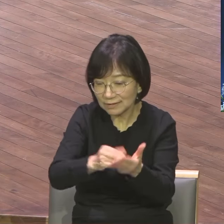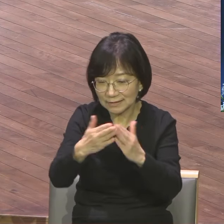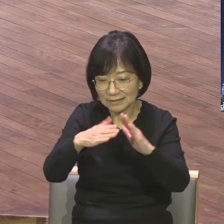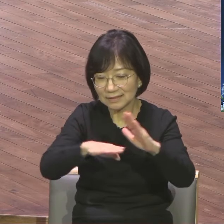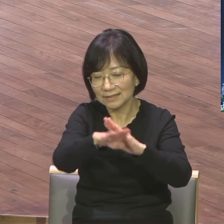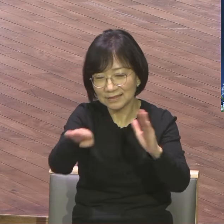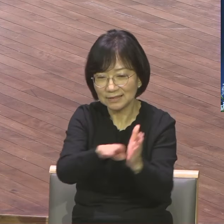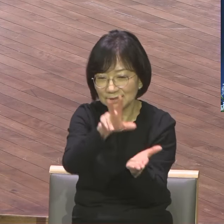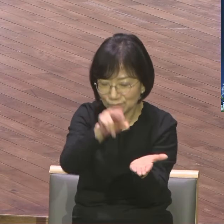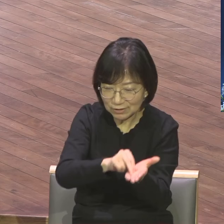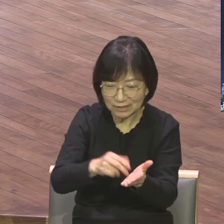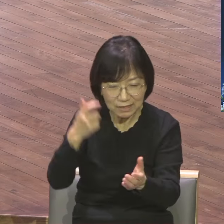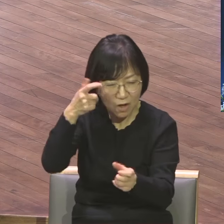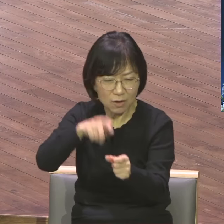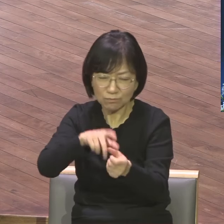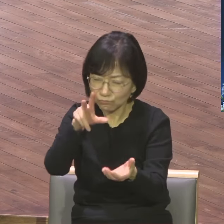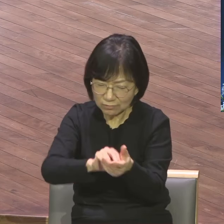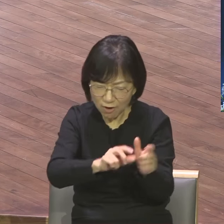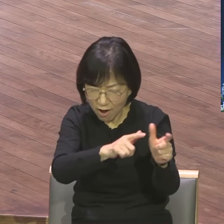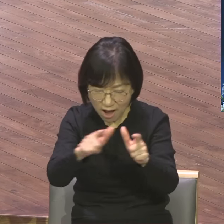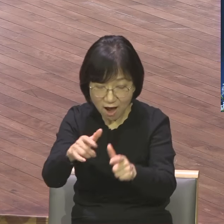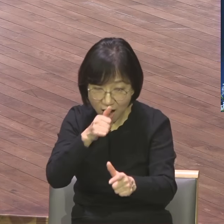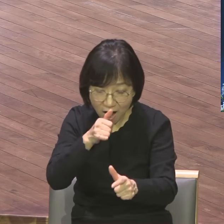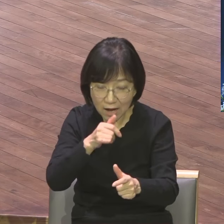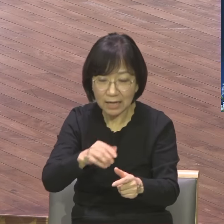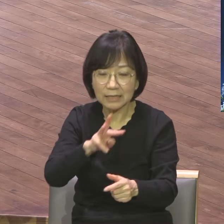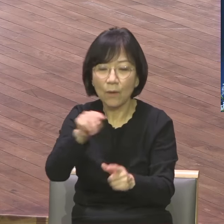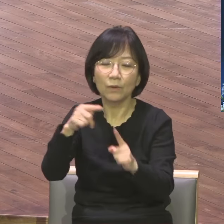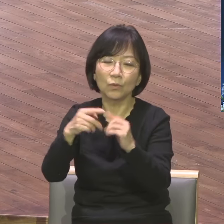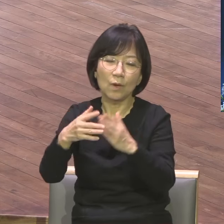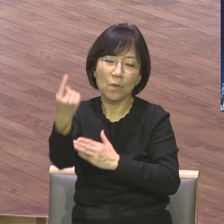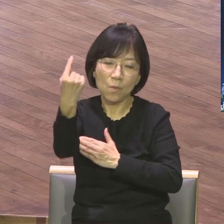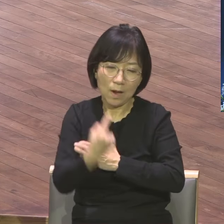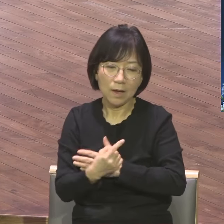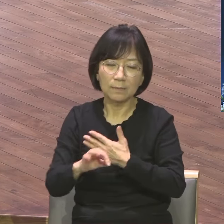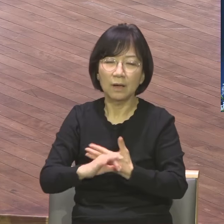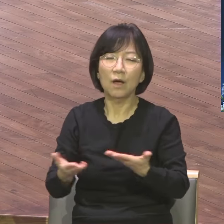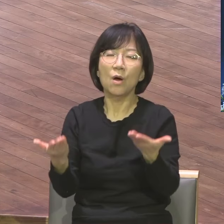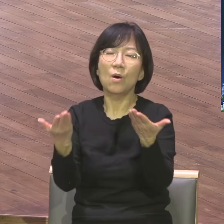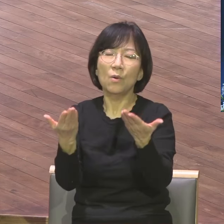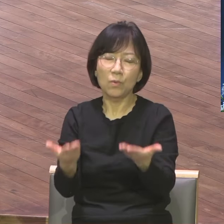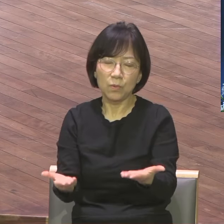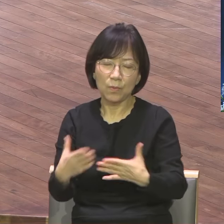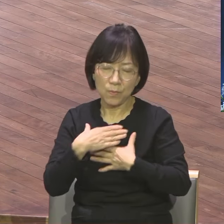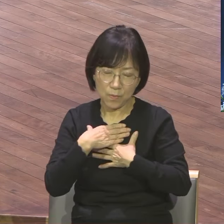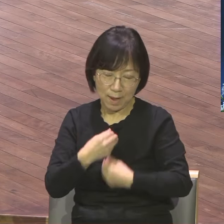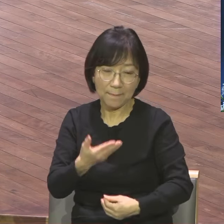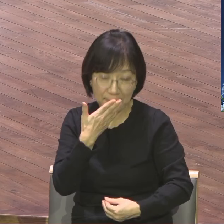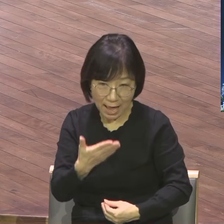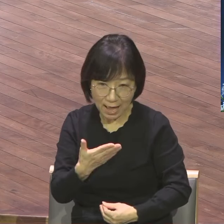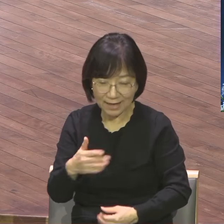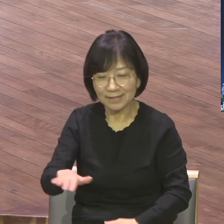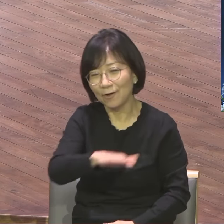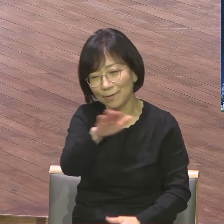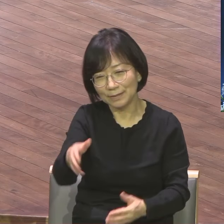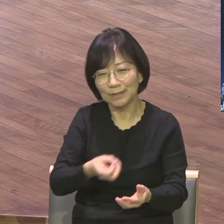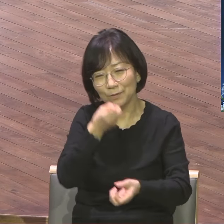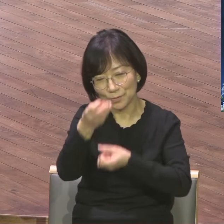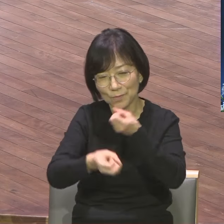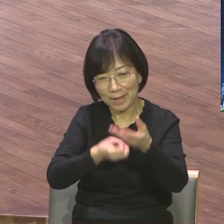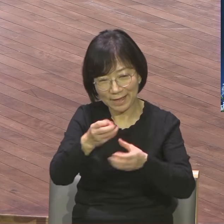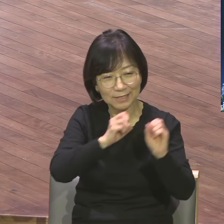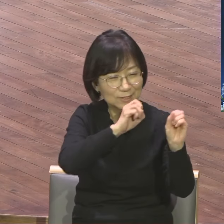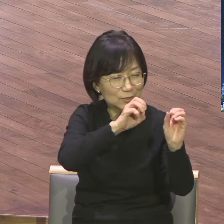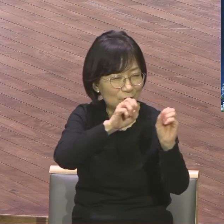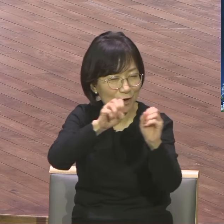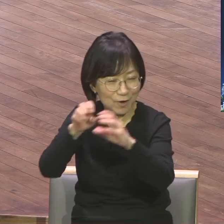문제 있느냐, 여기 오면 살 수 있다는 간절한 외침이 여러분 입을 통해 고백되어야 돼. 그래서